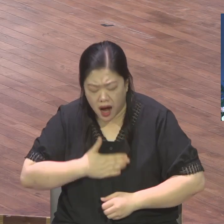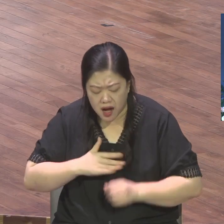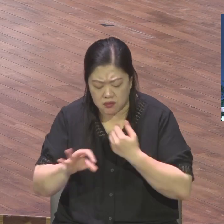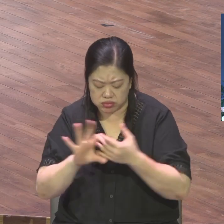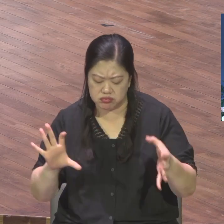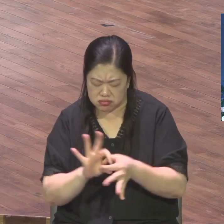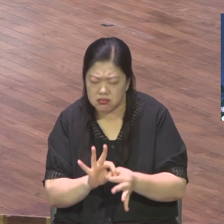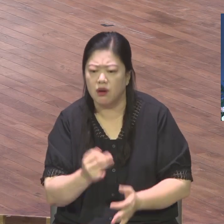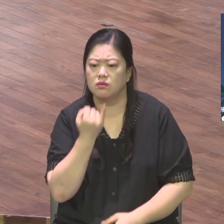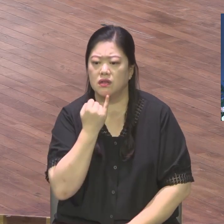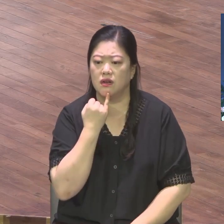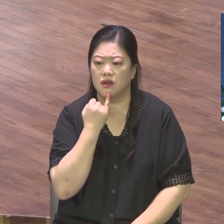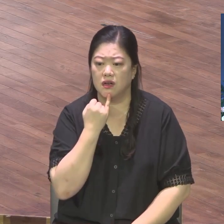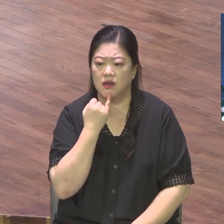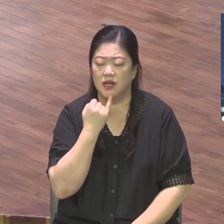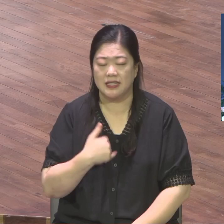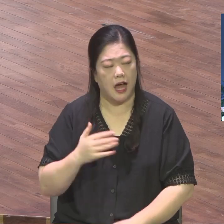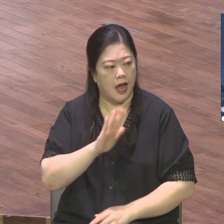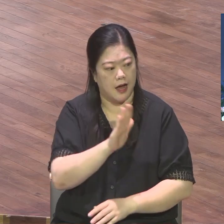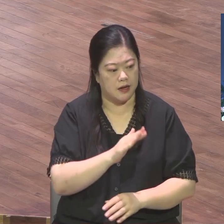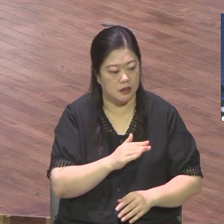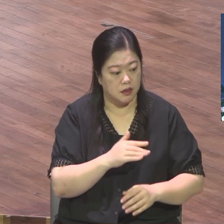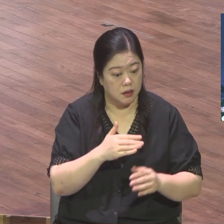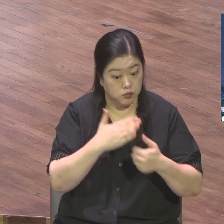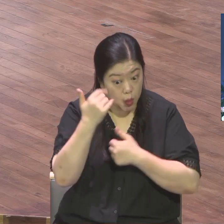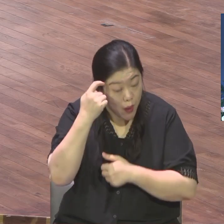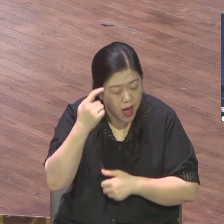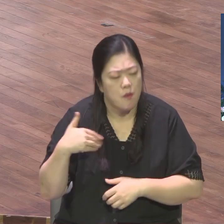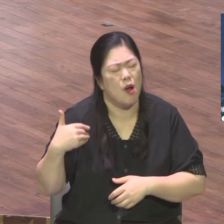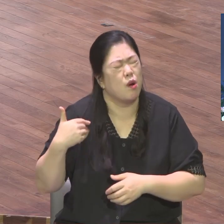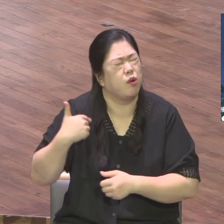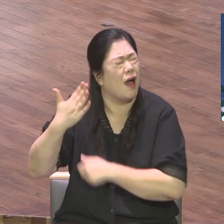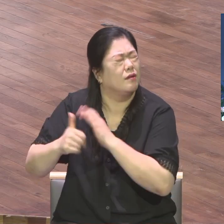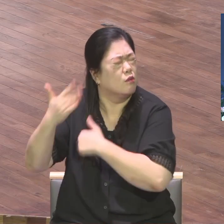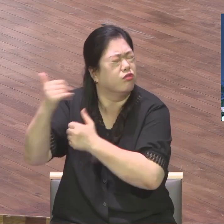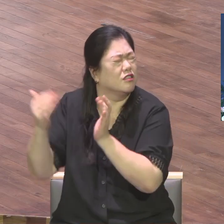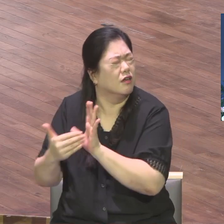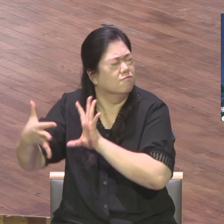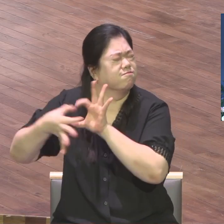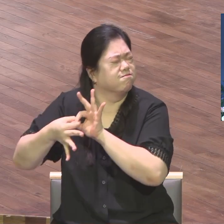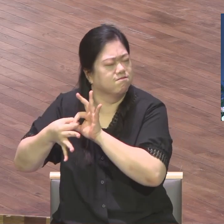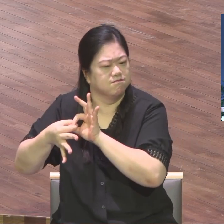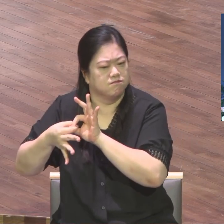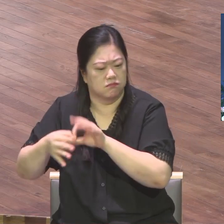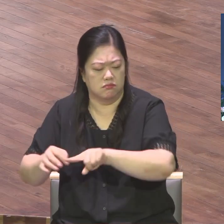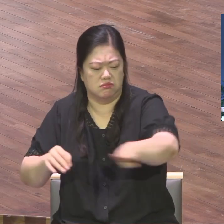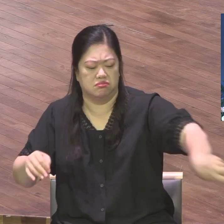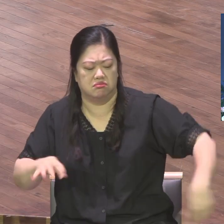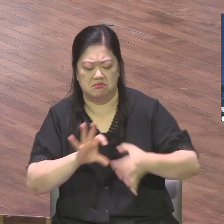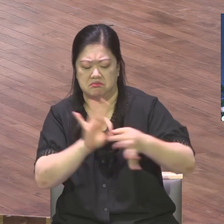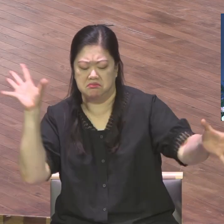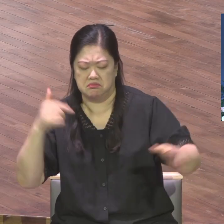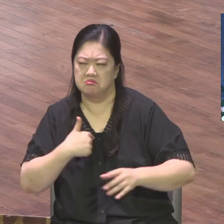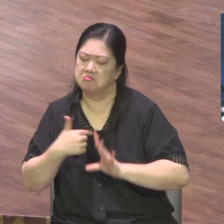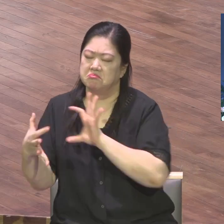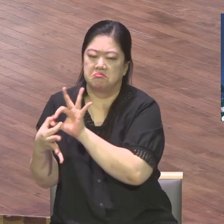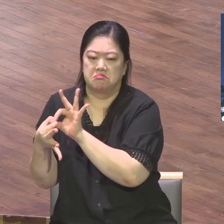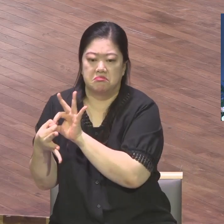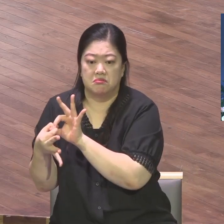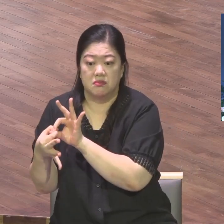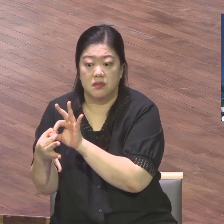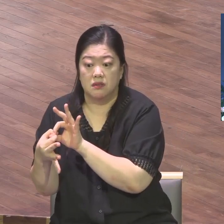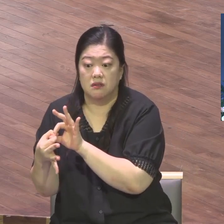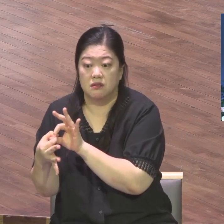여기 매몰이 돼버려가지고 여기 잡혀버려가지고 아무것도 안 해. 언제까지? 2000년이 지난